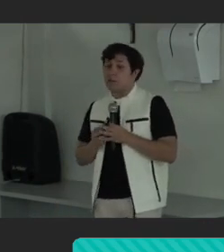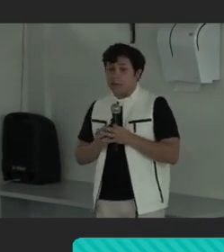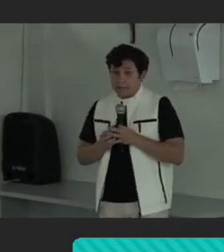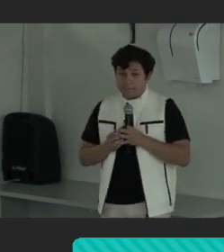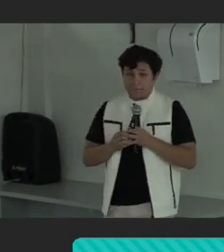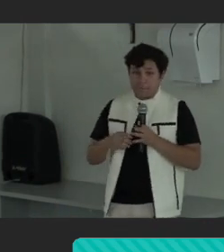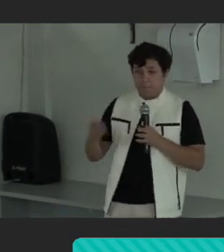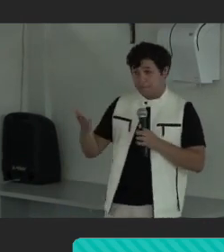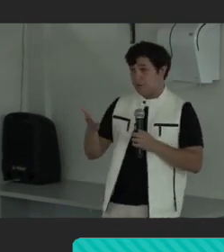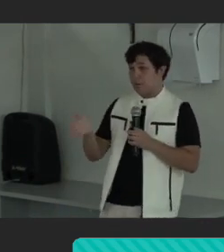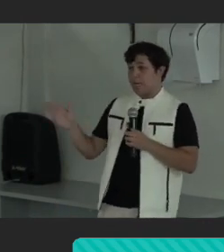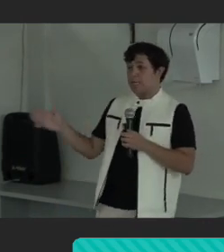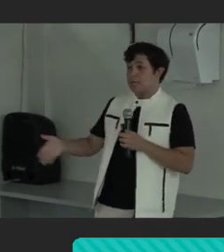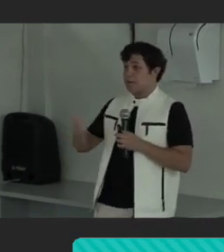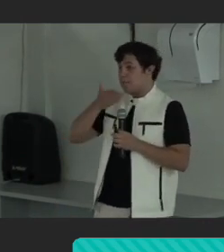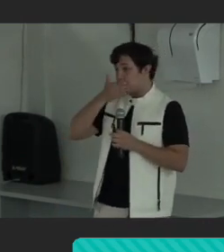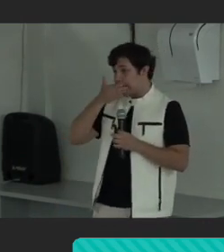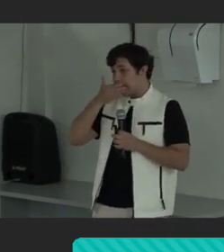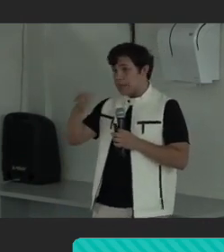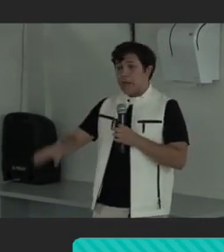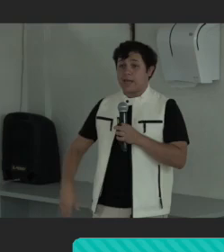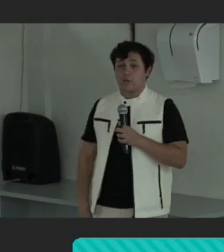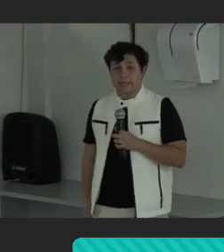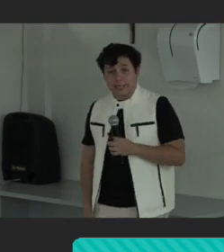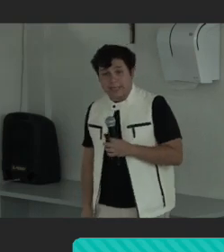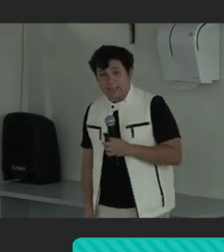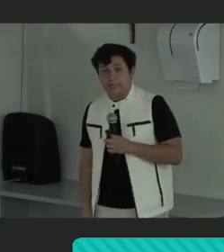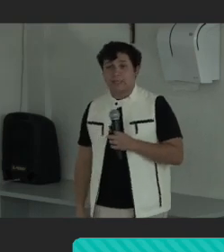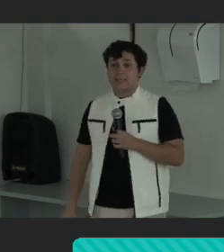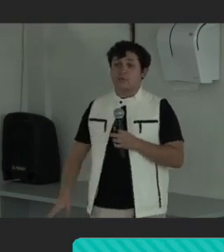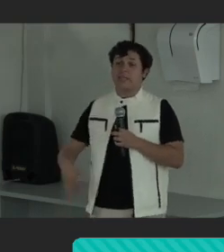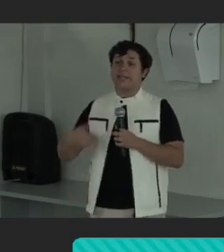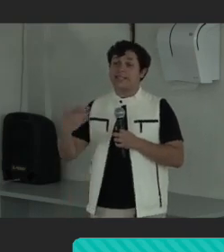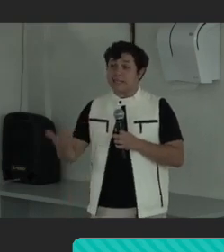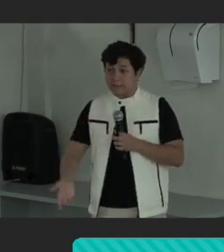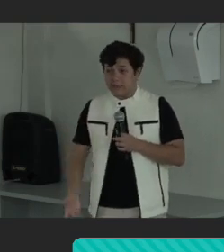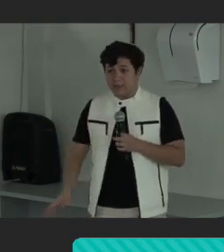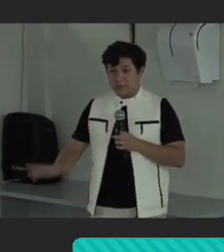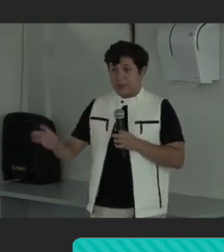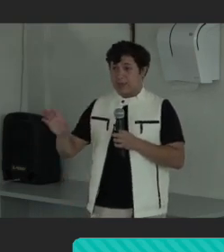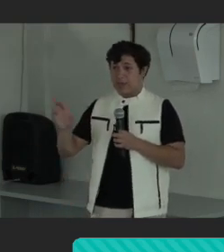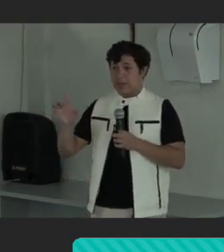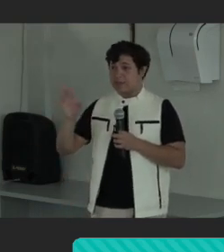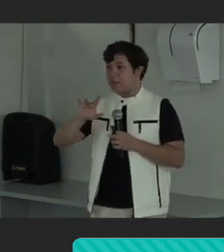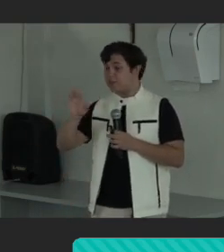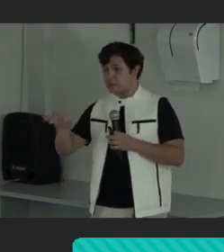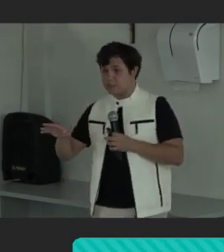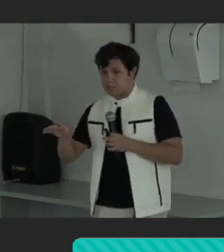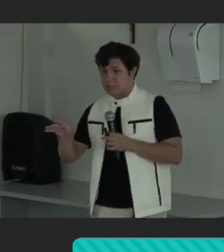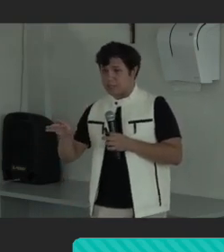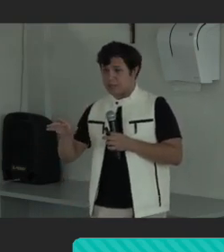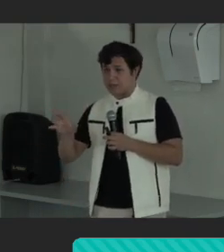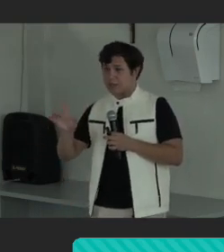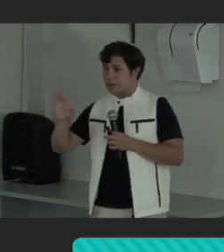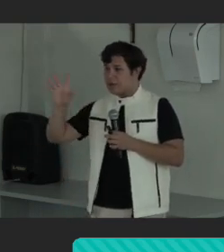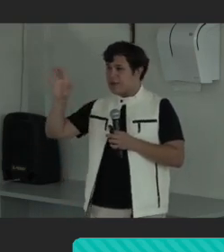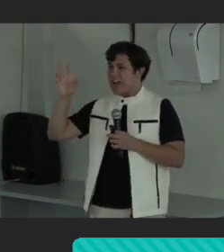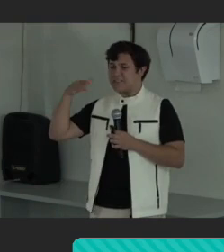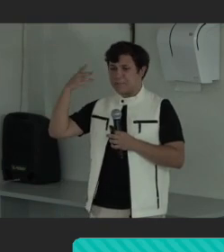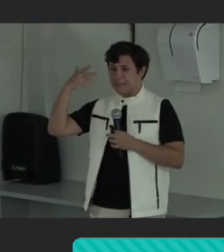hablar, ¿ok? Porque hay algunas señas que se utilizan ciertos